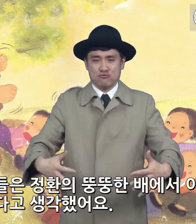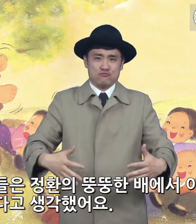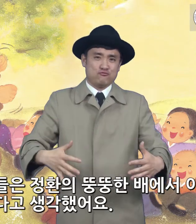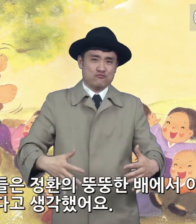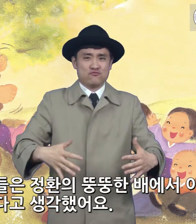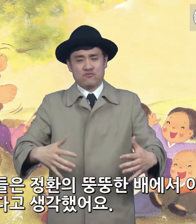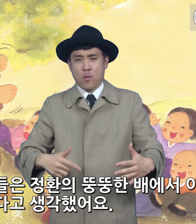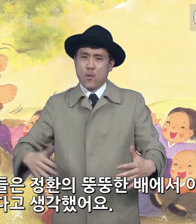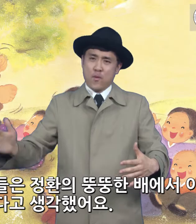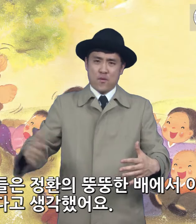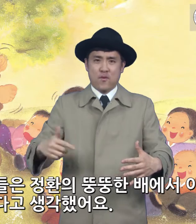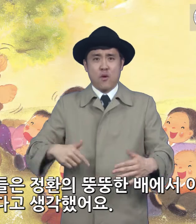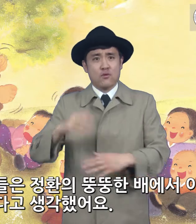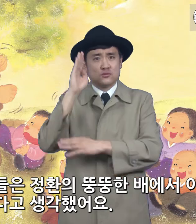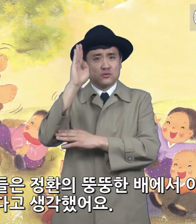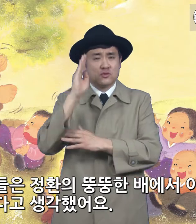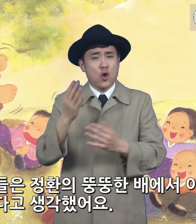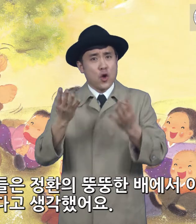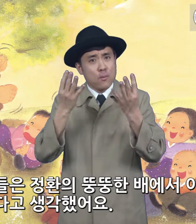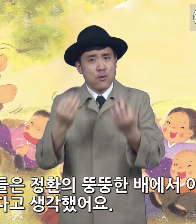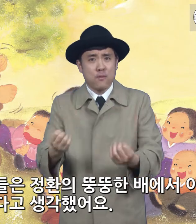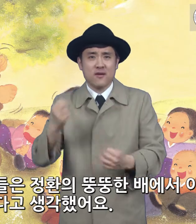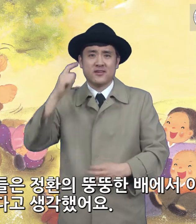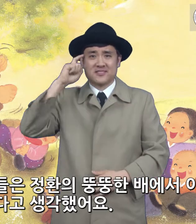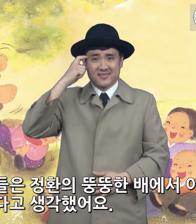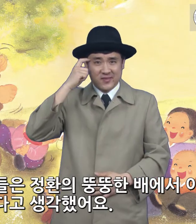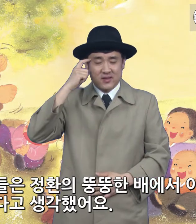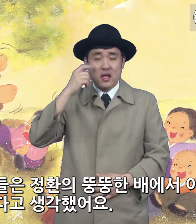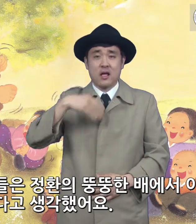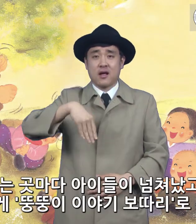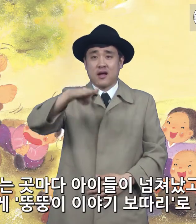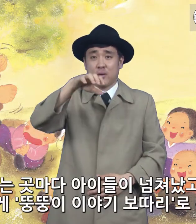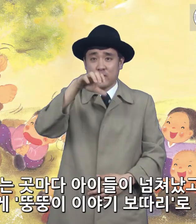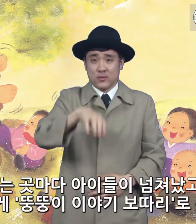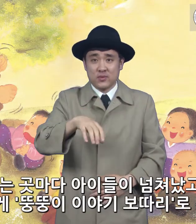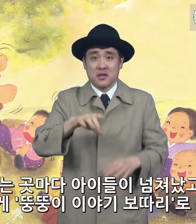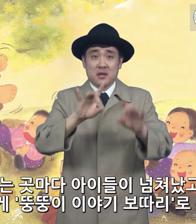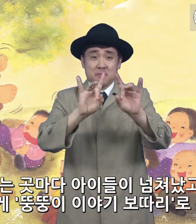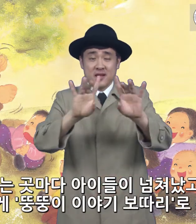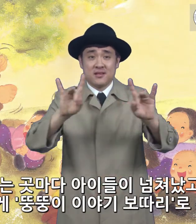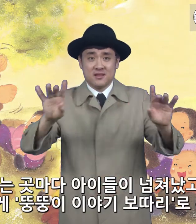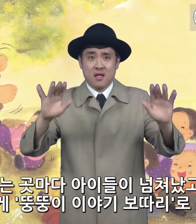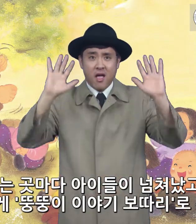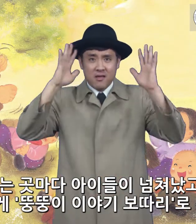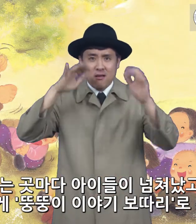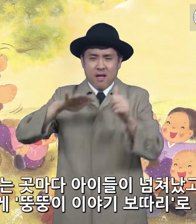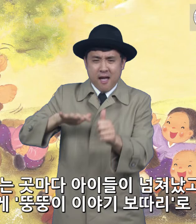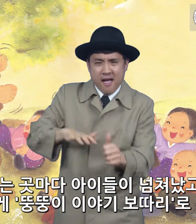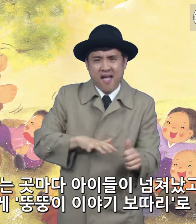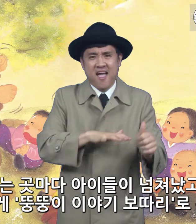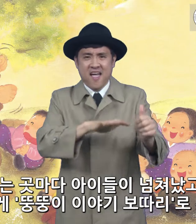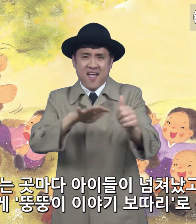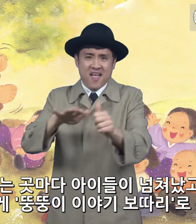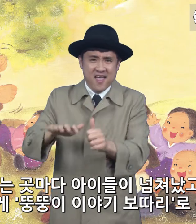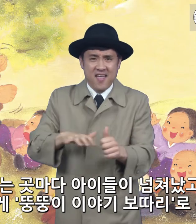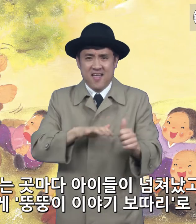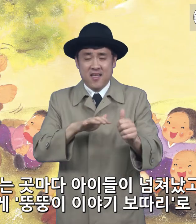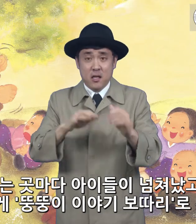아이들은 정한의 뚱뚱한 배에서 이야기가 나온다고 생각했어요. 정한이 가는 곳마다 아이들이